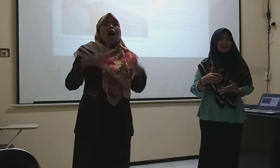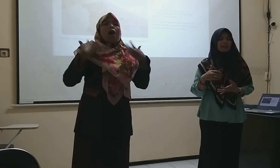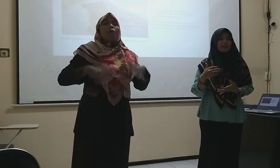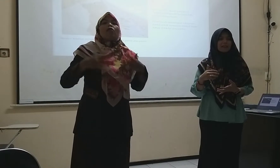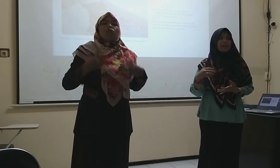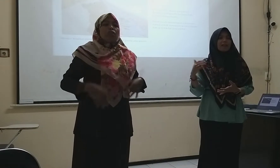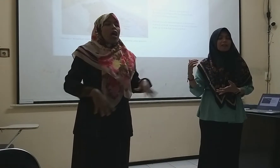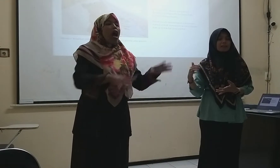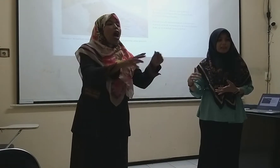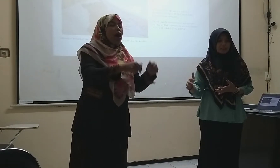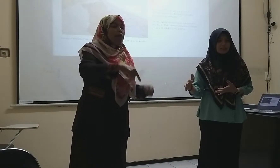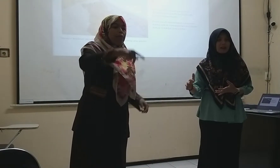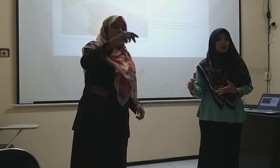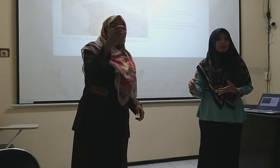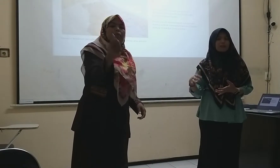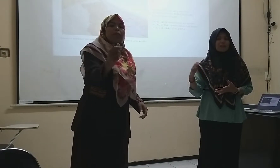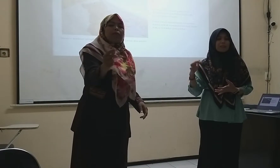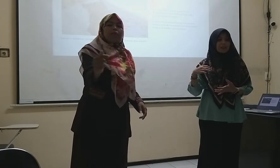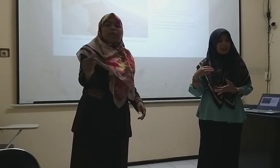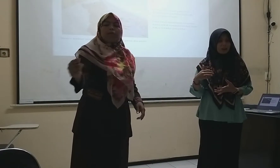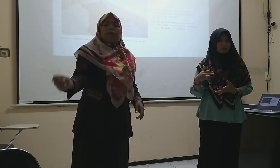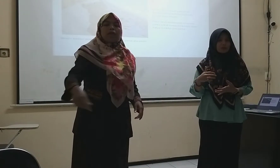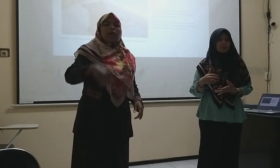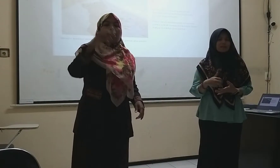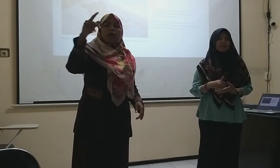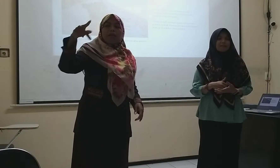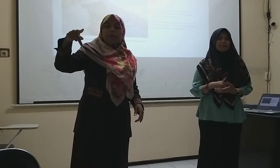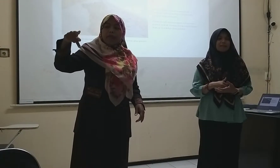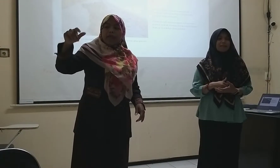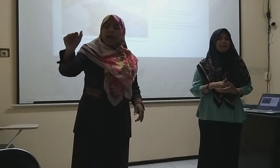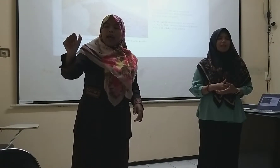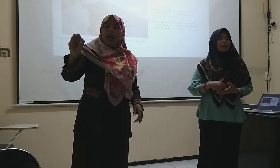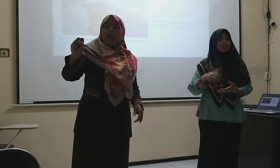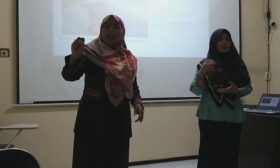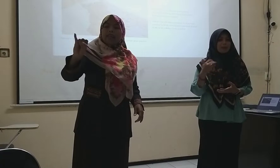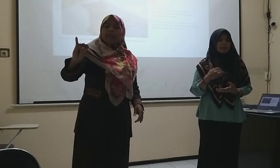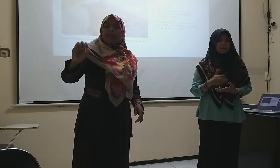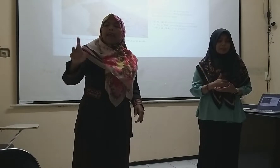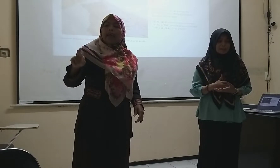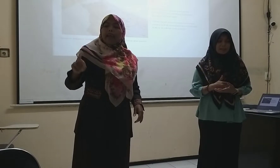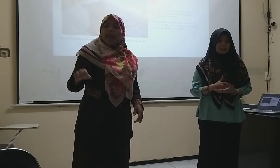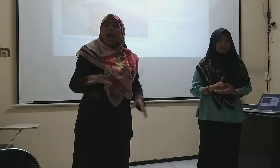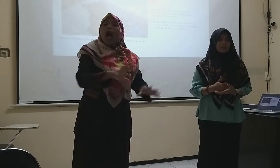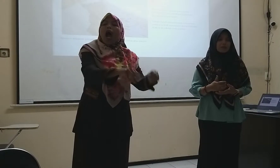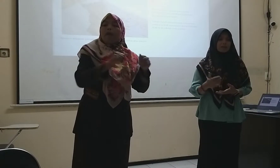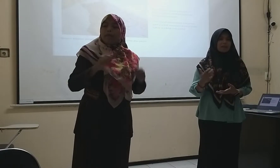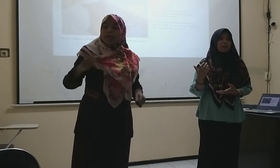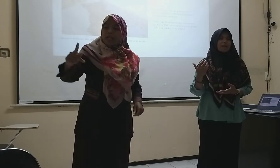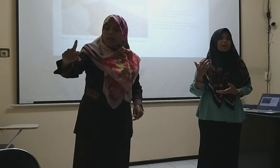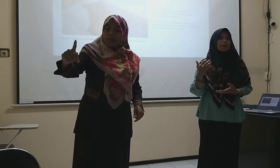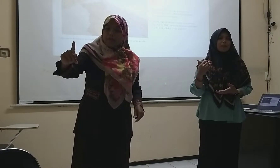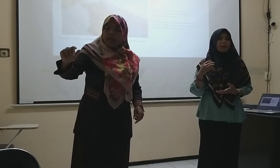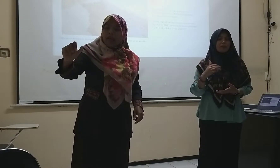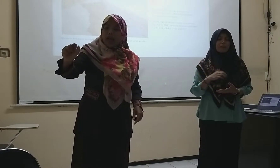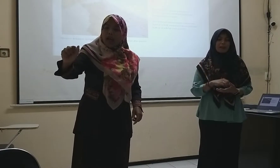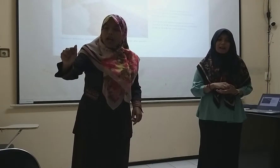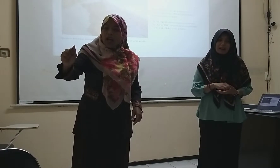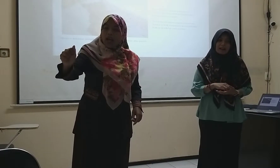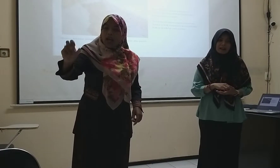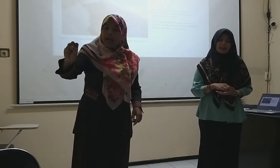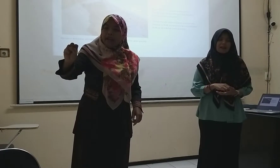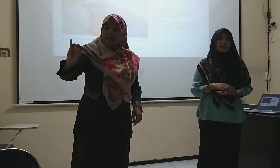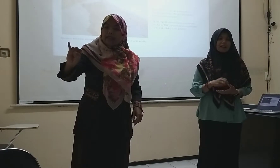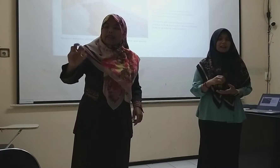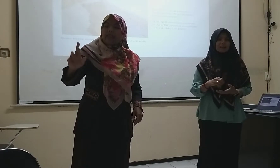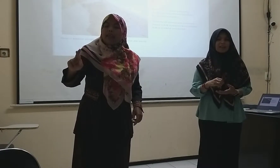pasir di sekitar laut, di pinggir laut. Banyak mengambil pasir, kemudian banyak mengambil